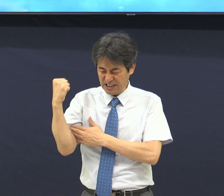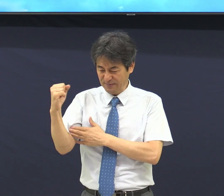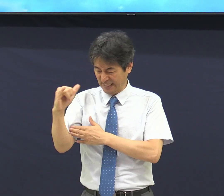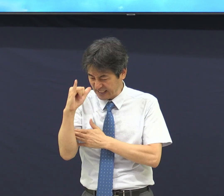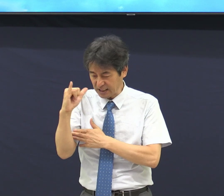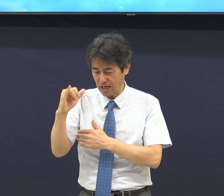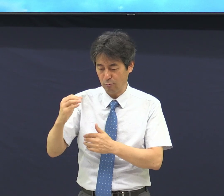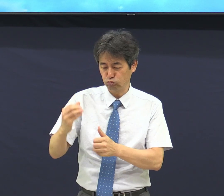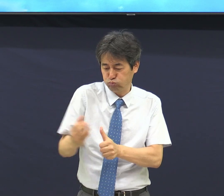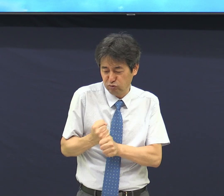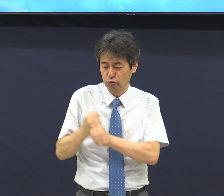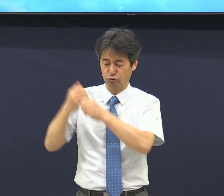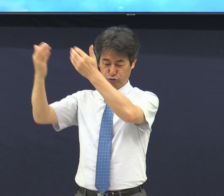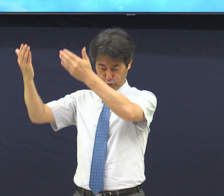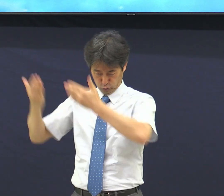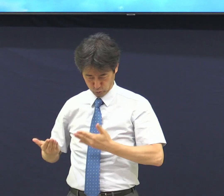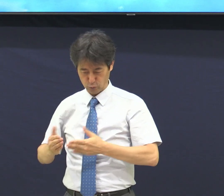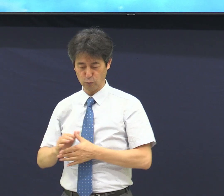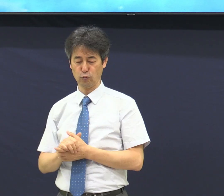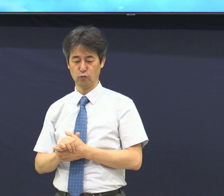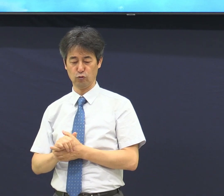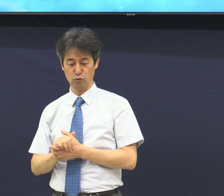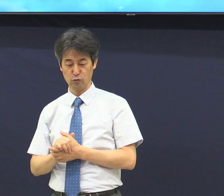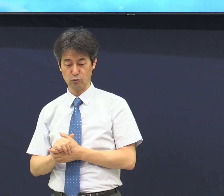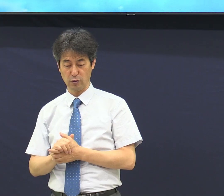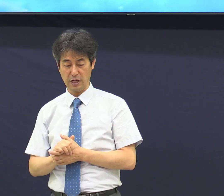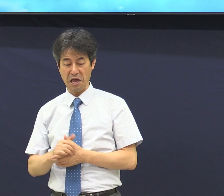오른손이 나를 힘있게 붙잡아 주시고